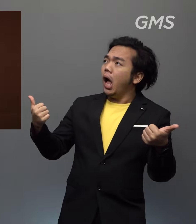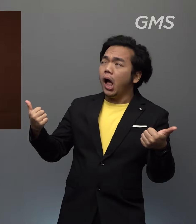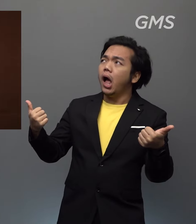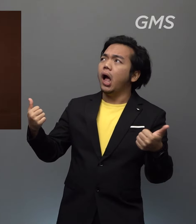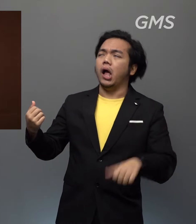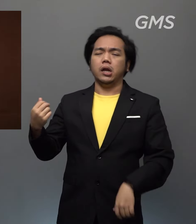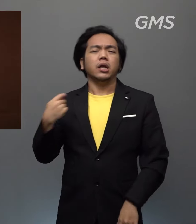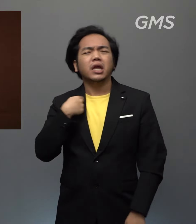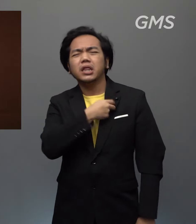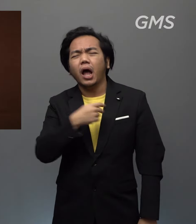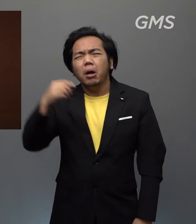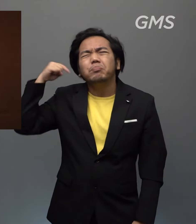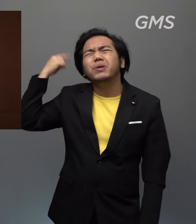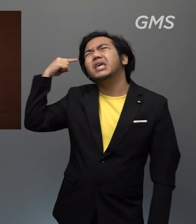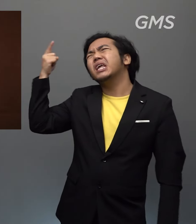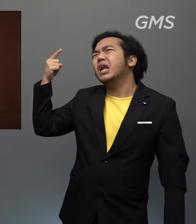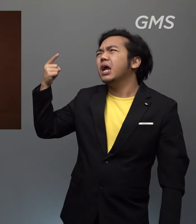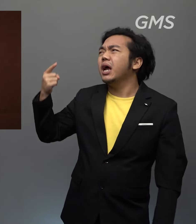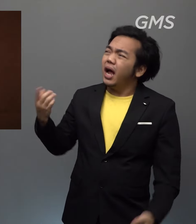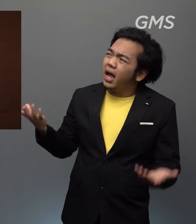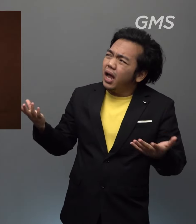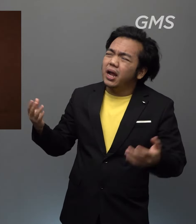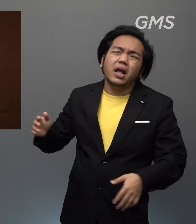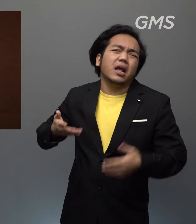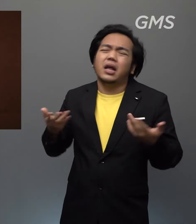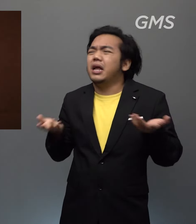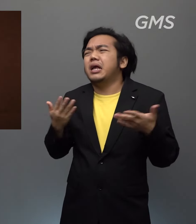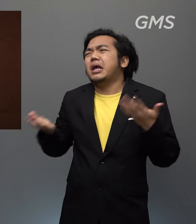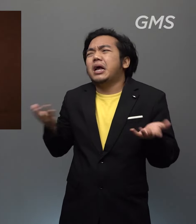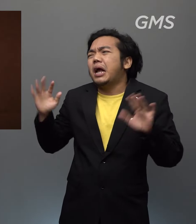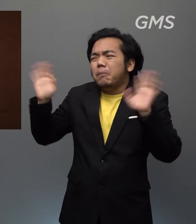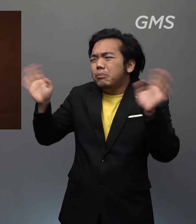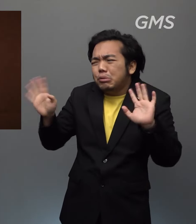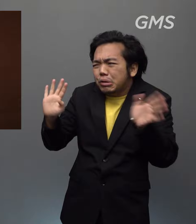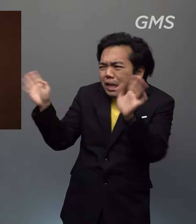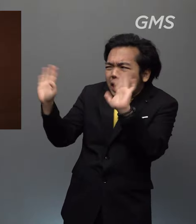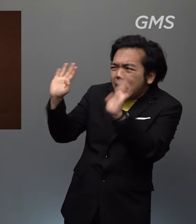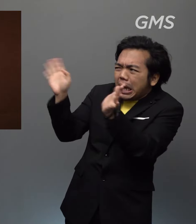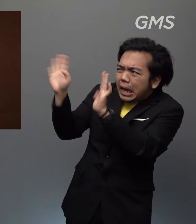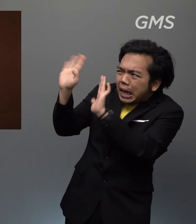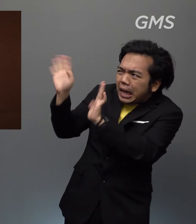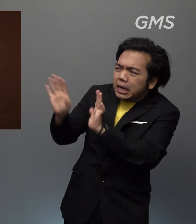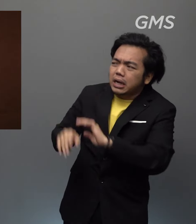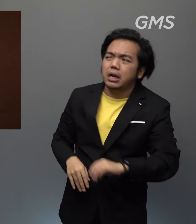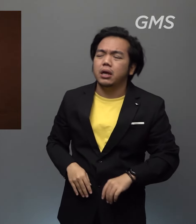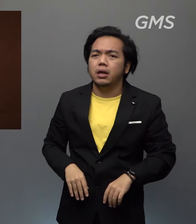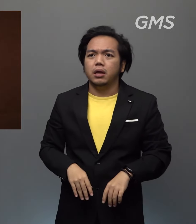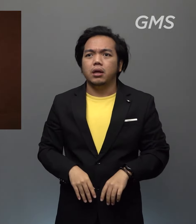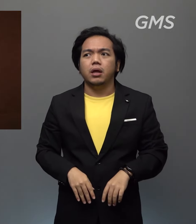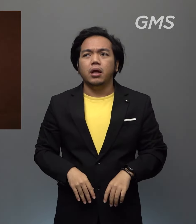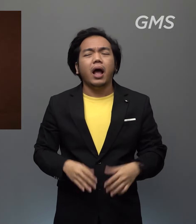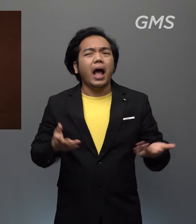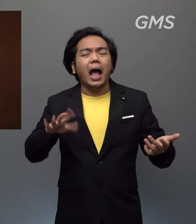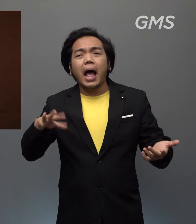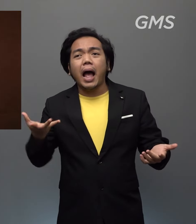berpikir, tidakkah ada waktu yang lebih baik atau waktu yang lebih tepat untuk Tuhan menyatakan